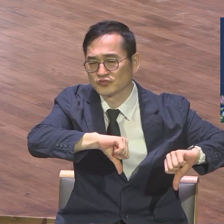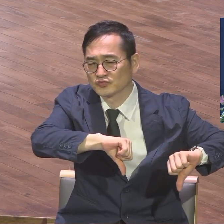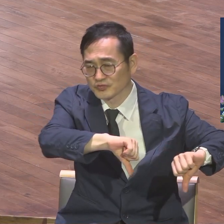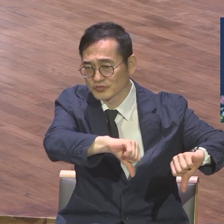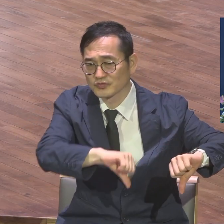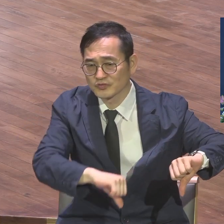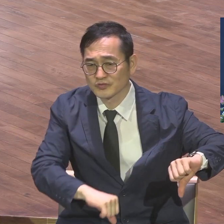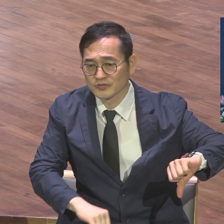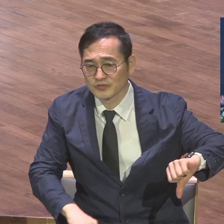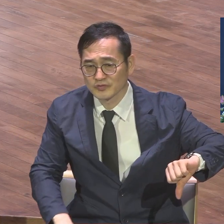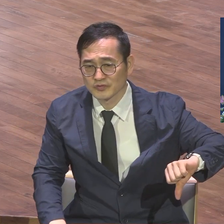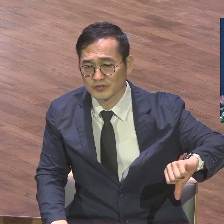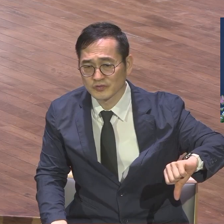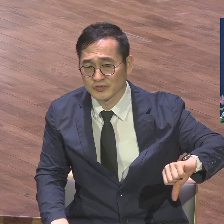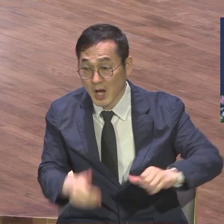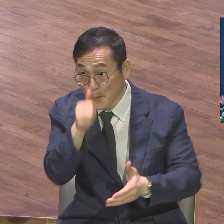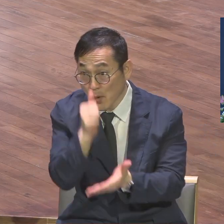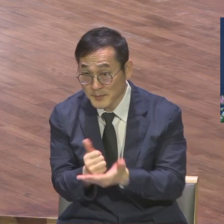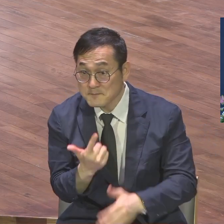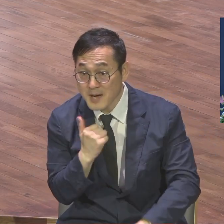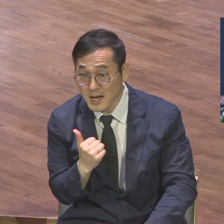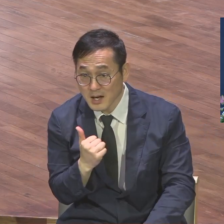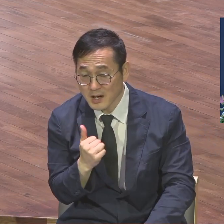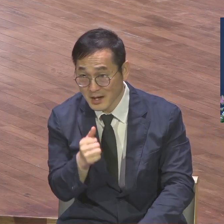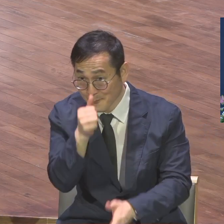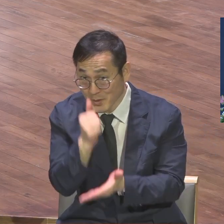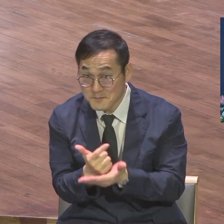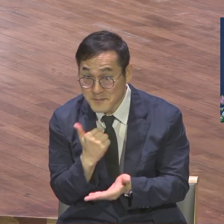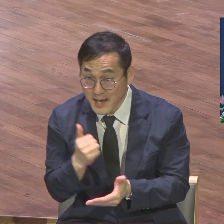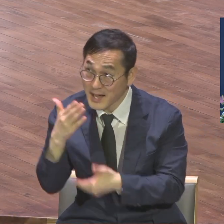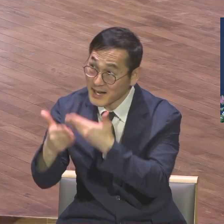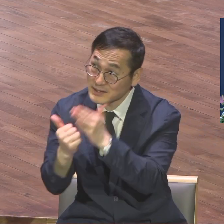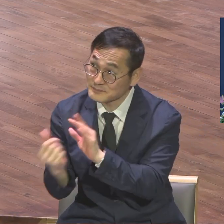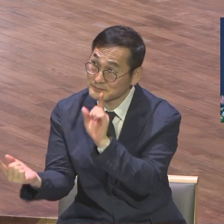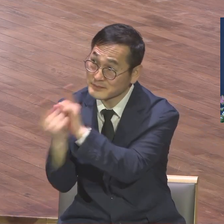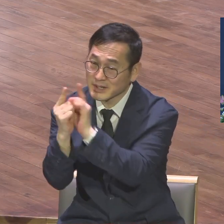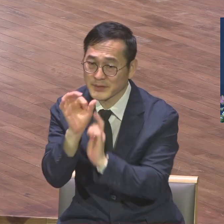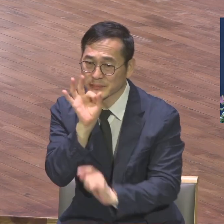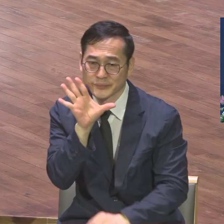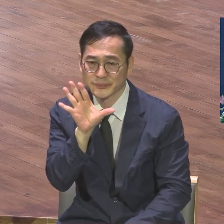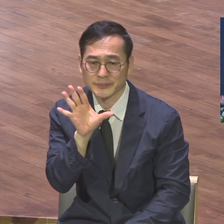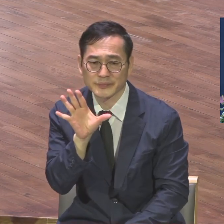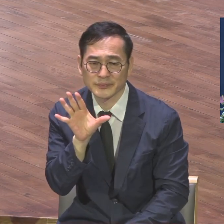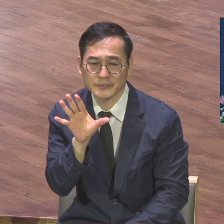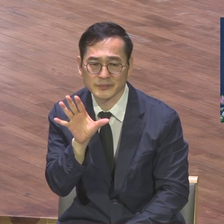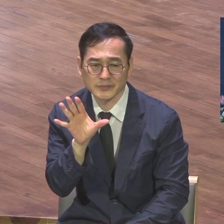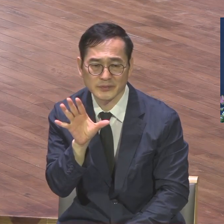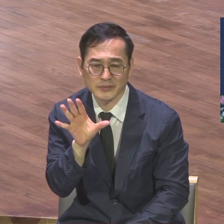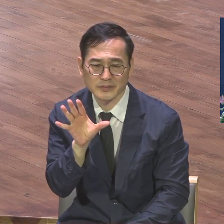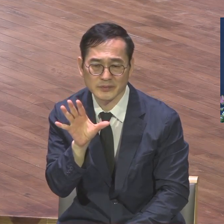이런 존재가 되어버렸어요. 범죄한 인간은 절대로 스스로 회복할 수가 없어요.